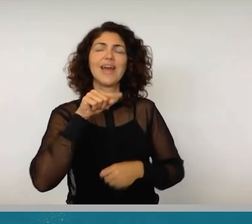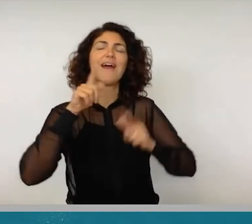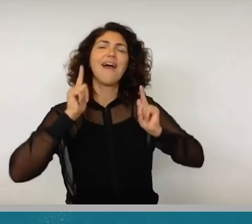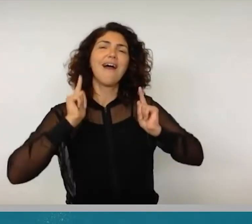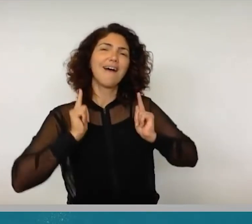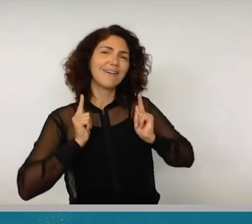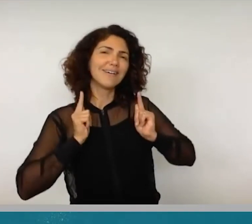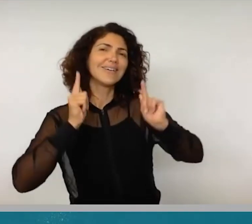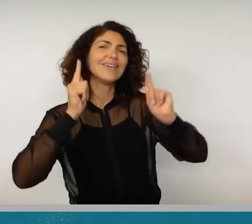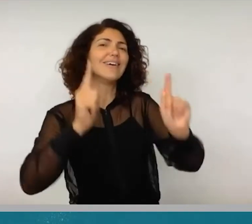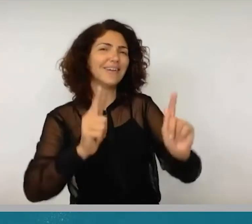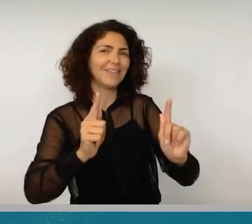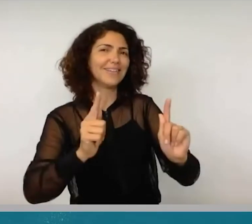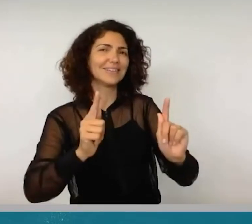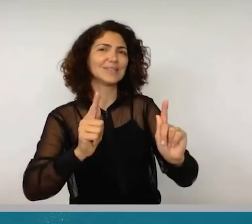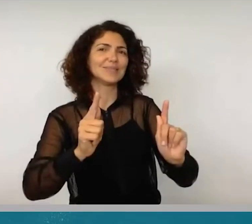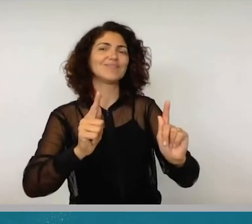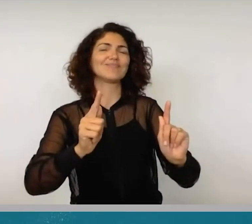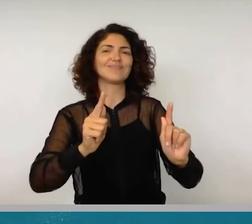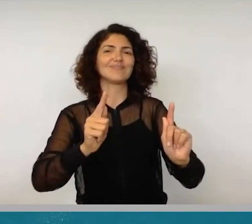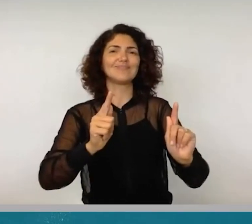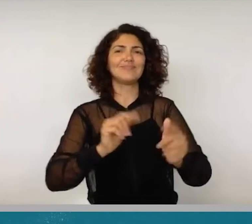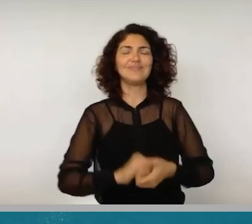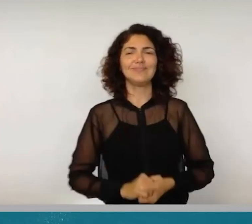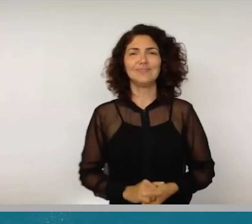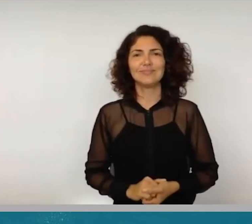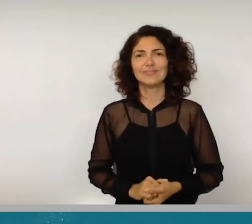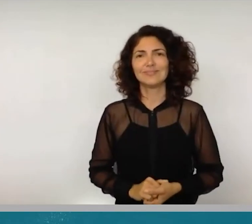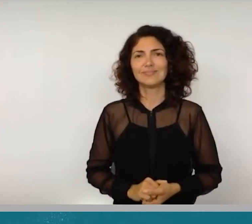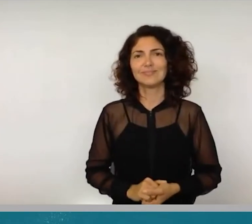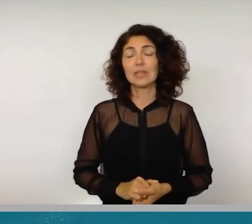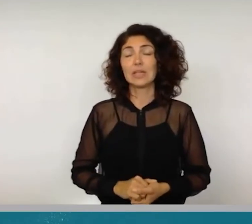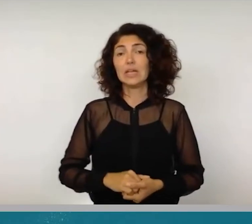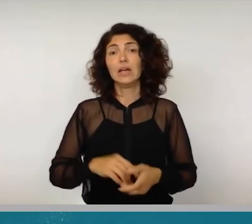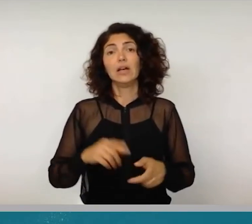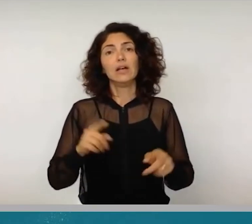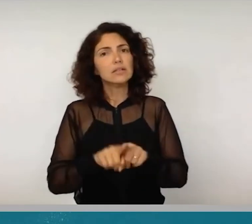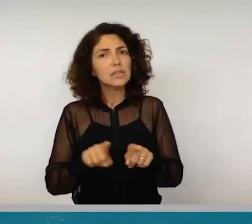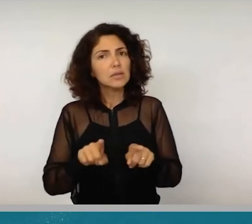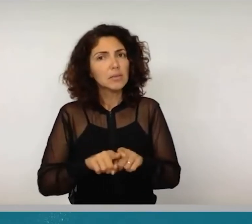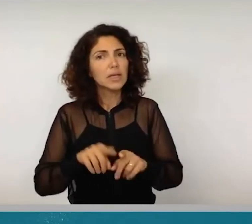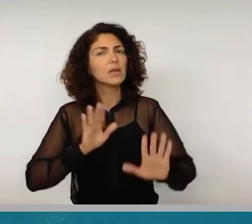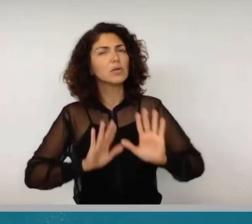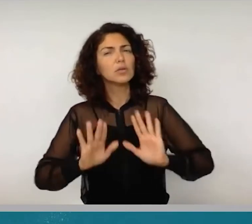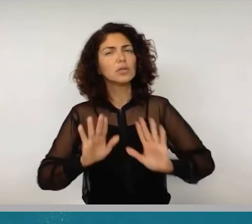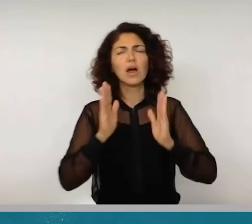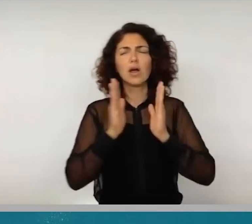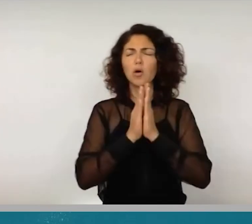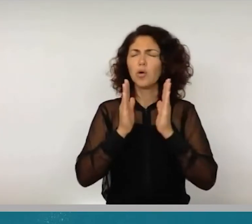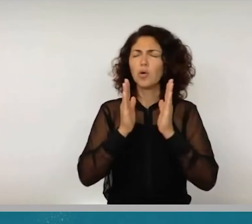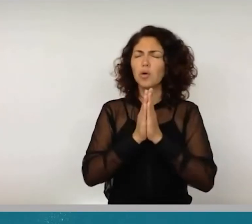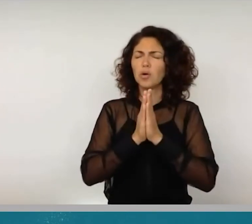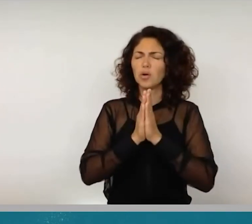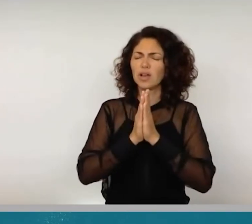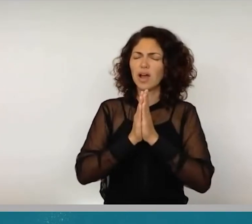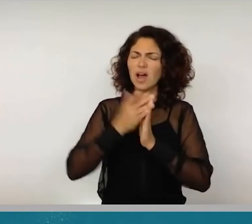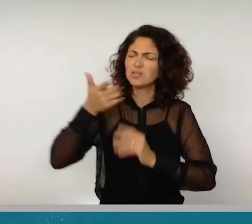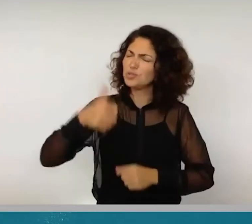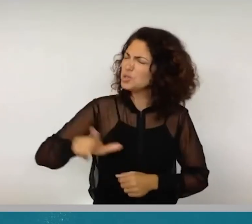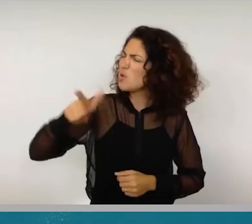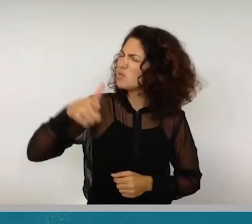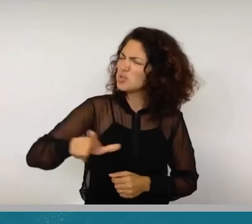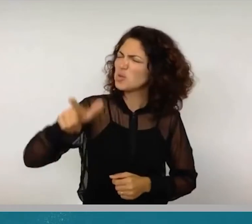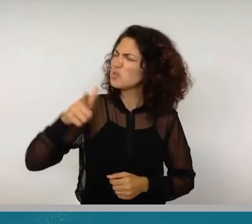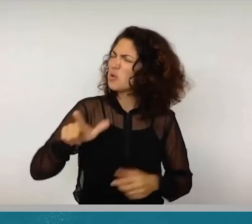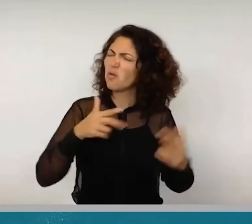recompensará. E orando, não useis em vãs repetições como os gentios, porque presumem que pelo seu muito falar